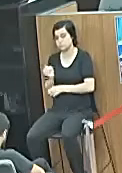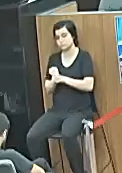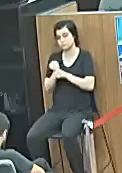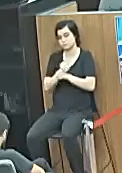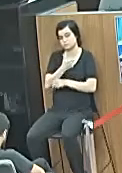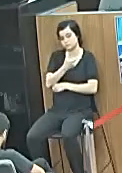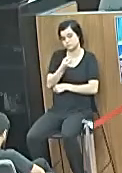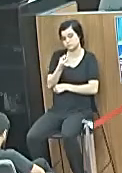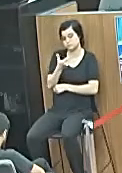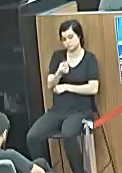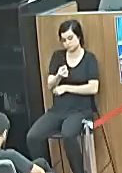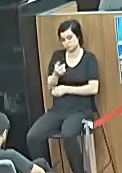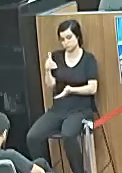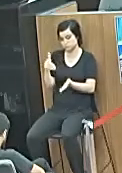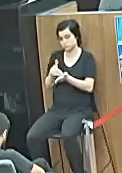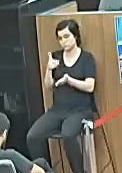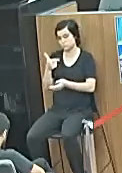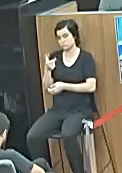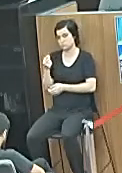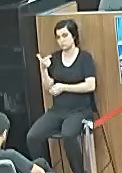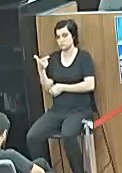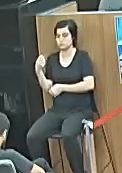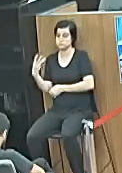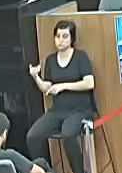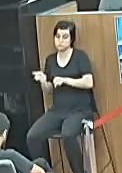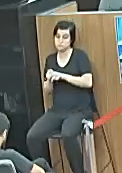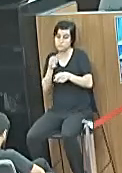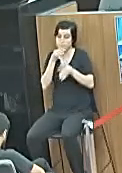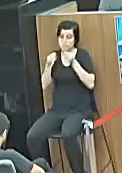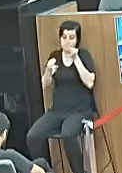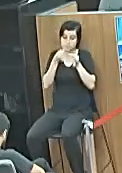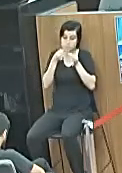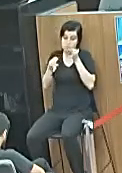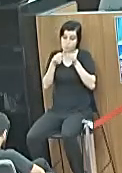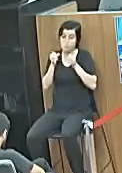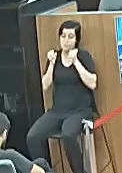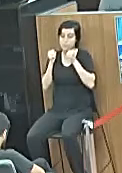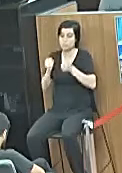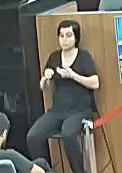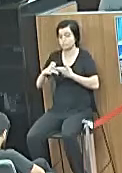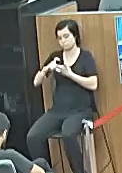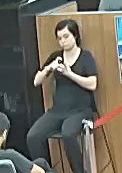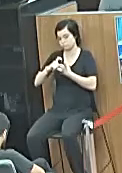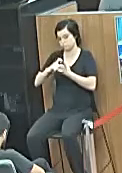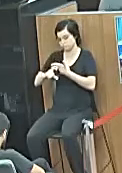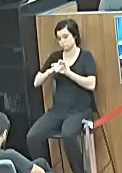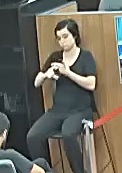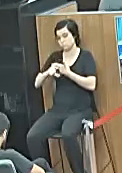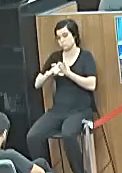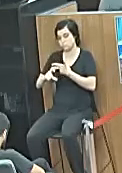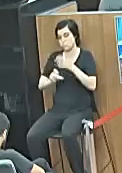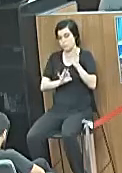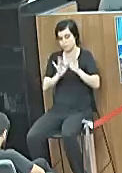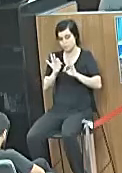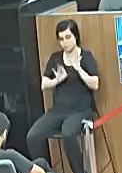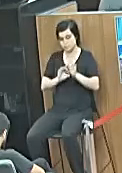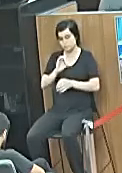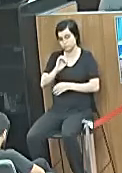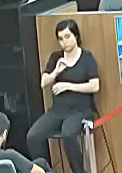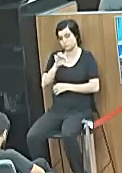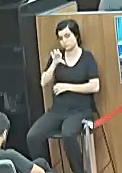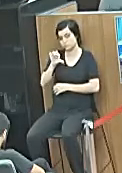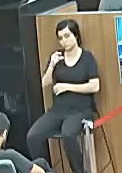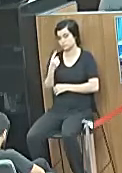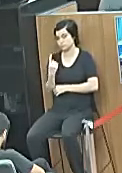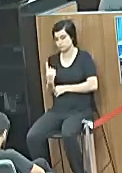2020 a 2023 de recomendações ao poder executivo no âmbito dos seguintes programas 0 91